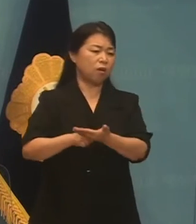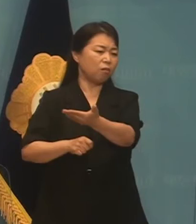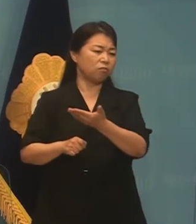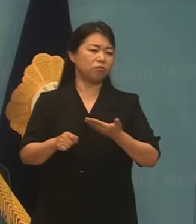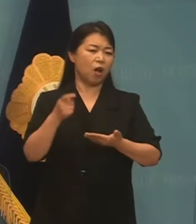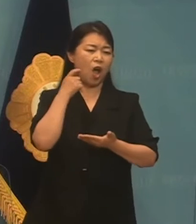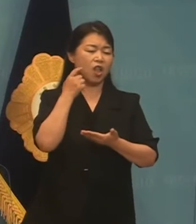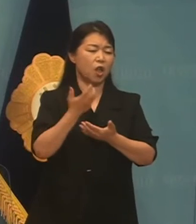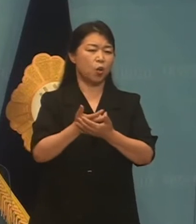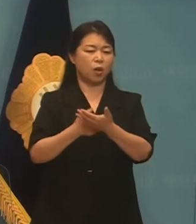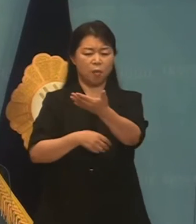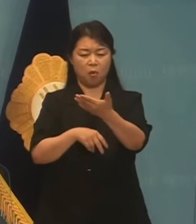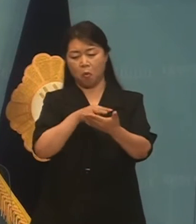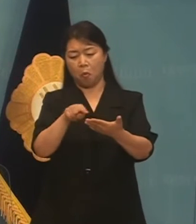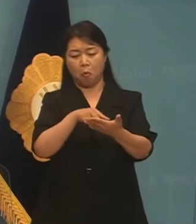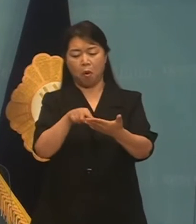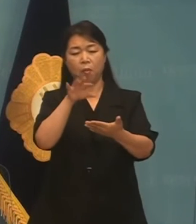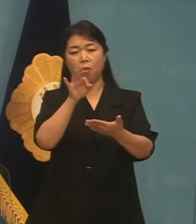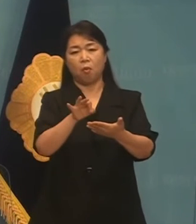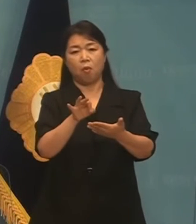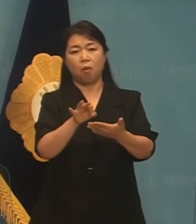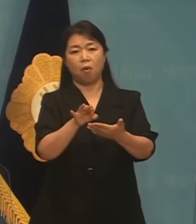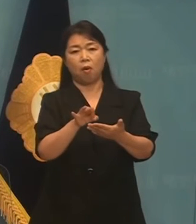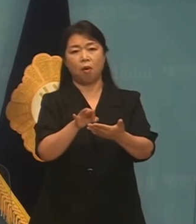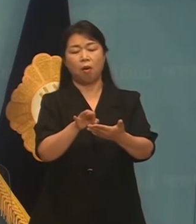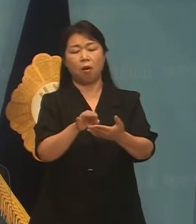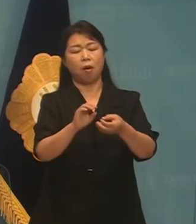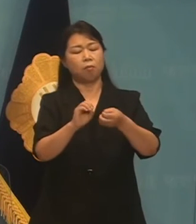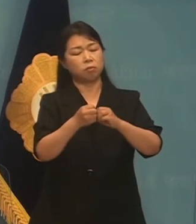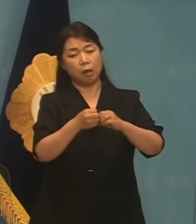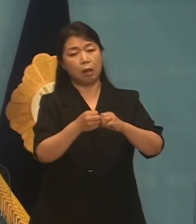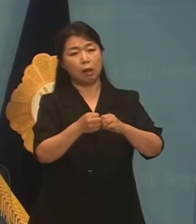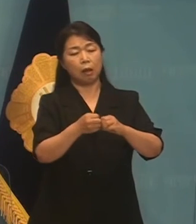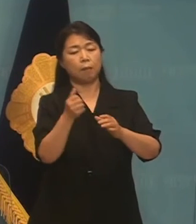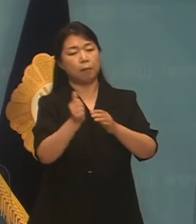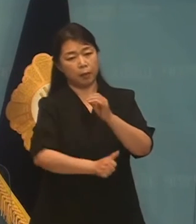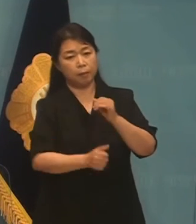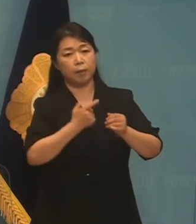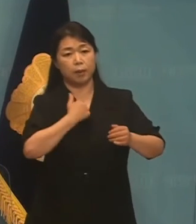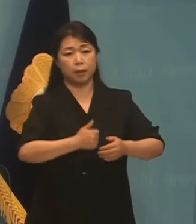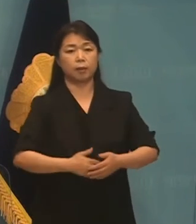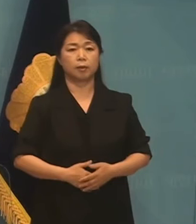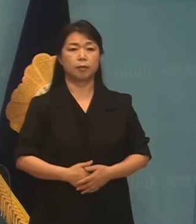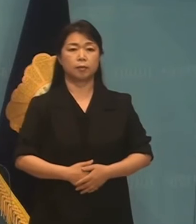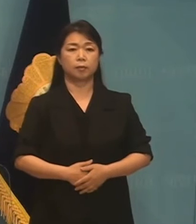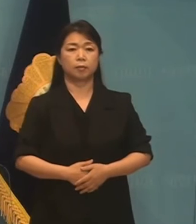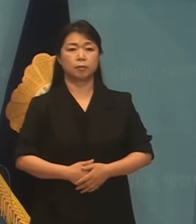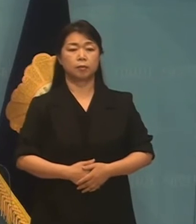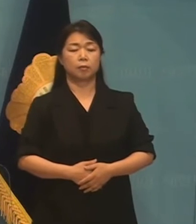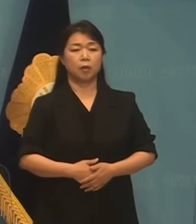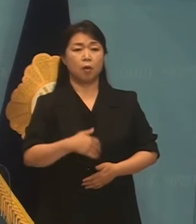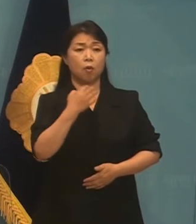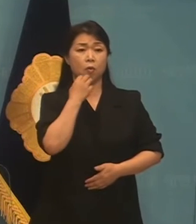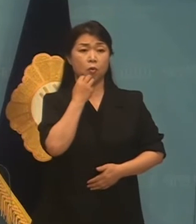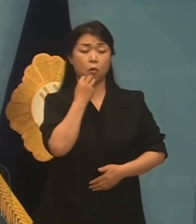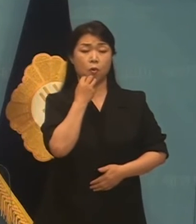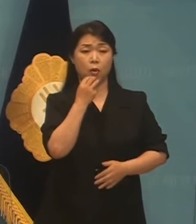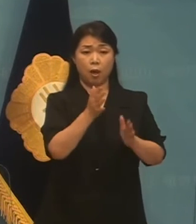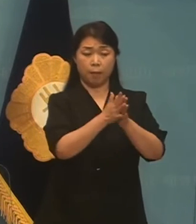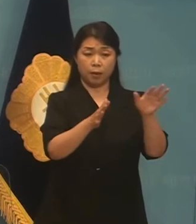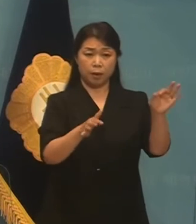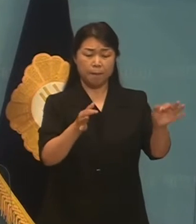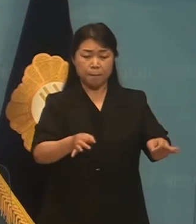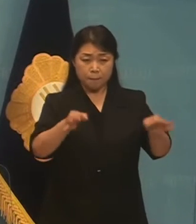거짓 통계만 쳐다보고 헛다리 짚다가 물러난 바 있습니다. 서울 아파트 값이 실제로